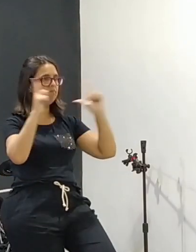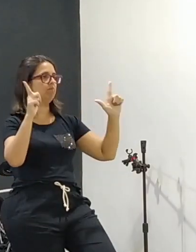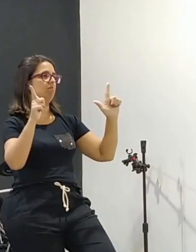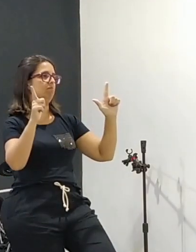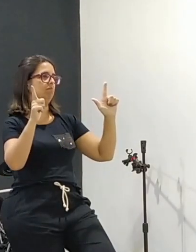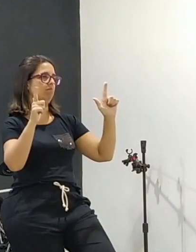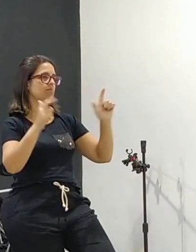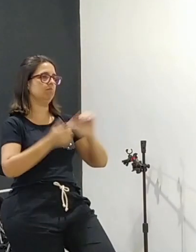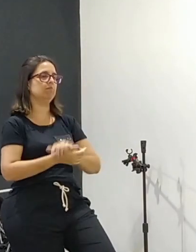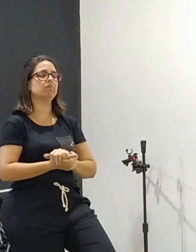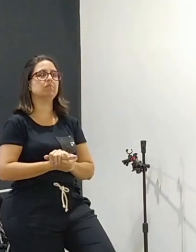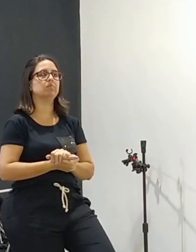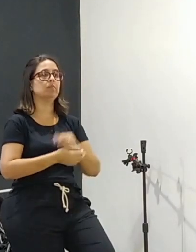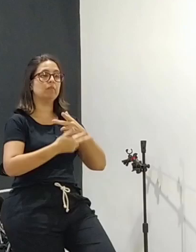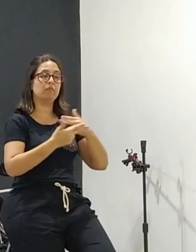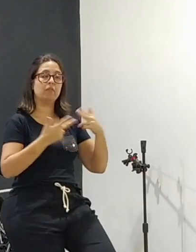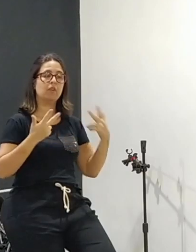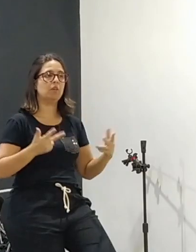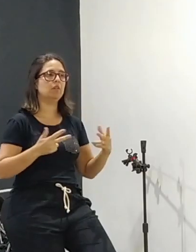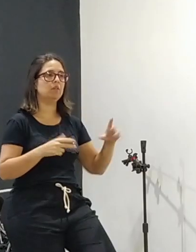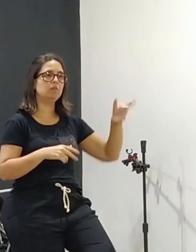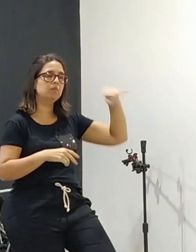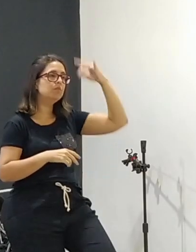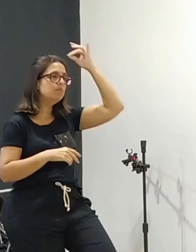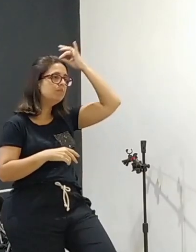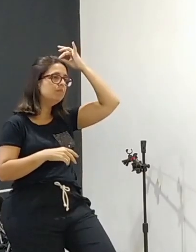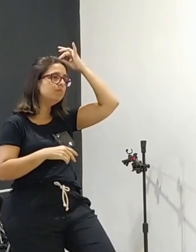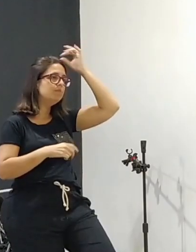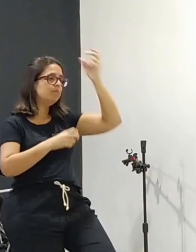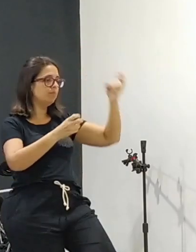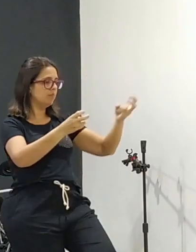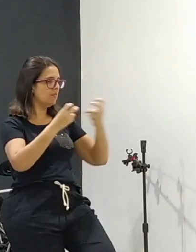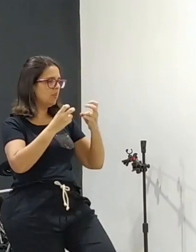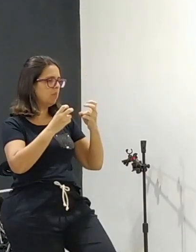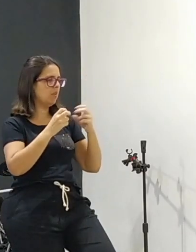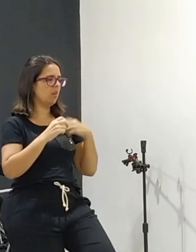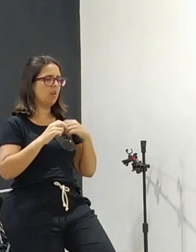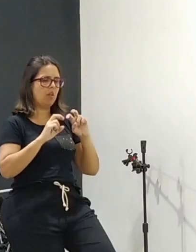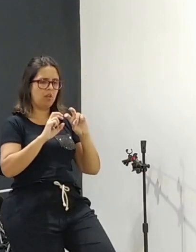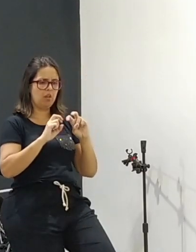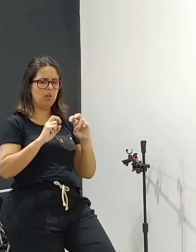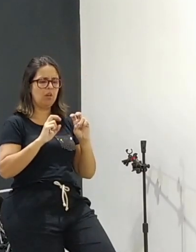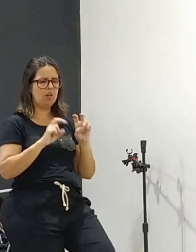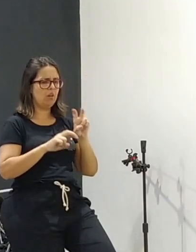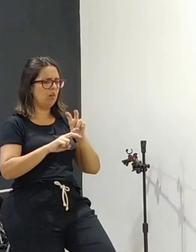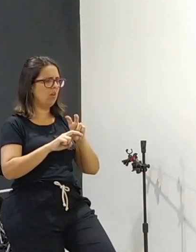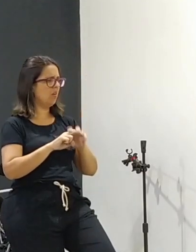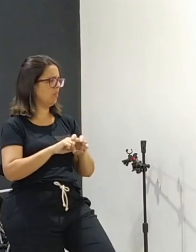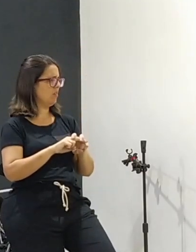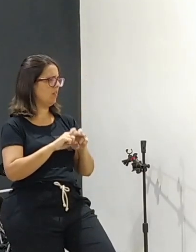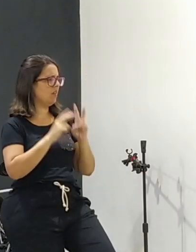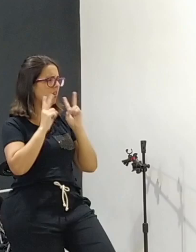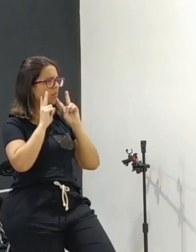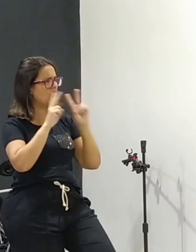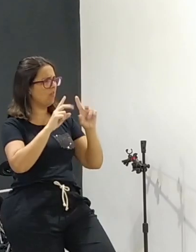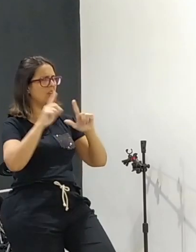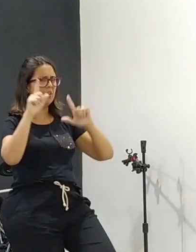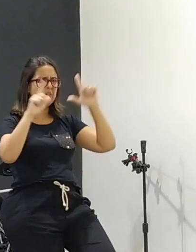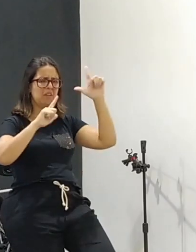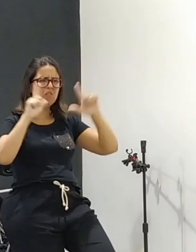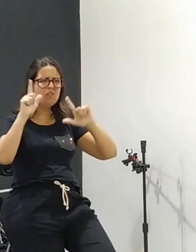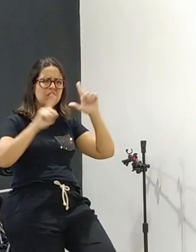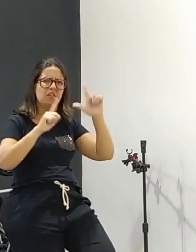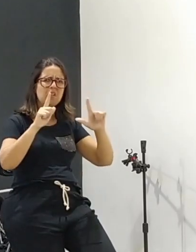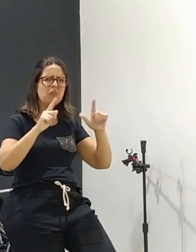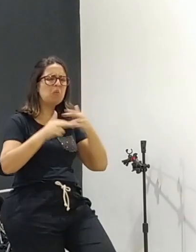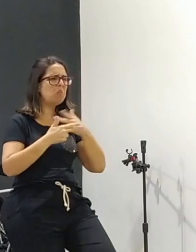despertamento para essas coisas, é um despertamento para a gente ver. Eu estou sentado na frente de uma televisão vendo coisa que não agrada a Deus, eu tenho que pensar: o que eu